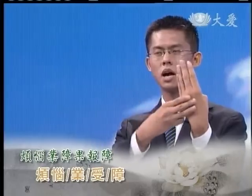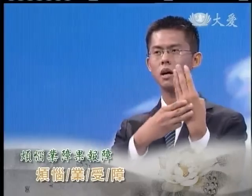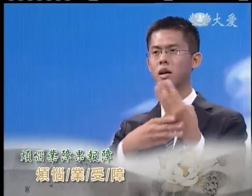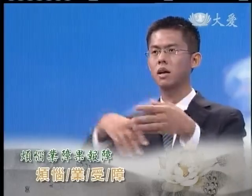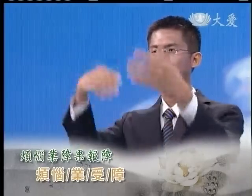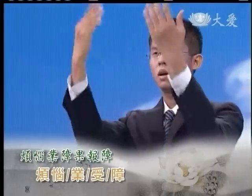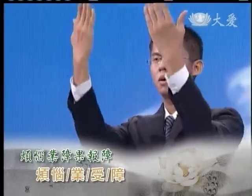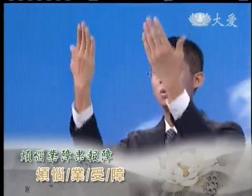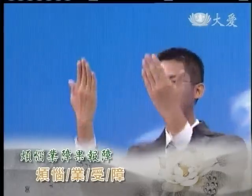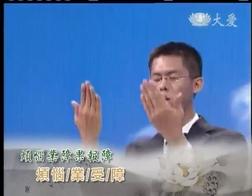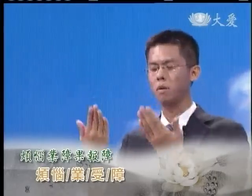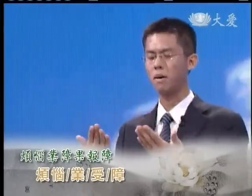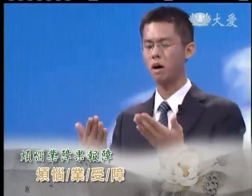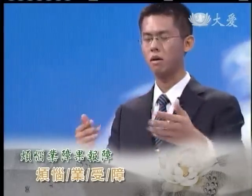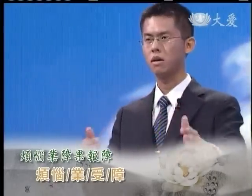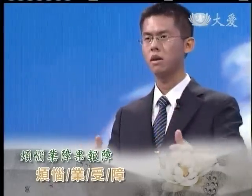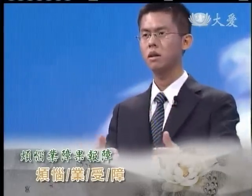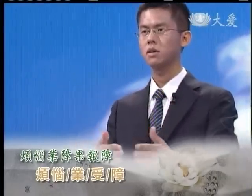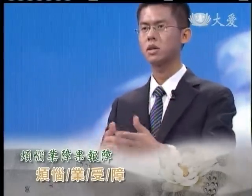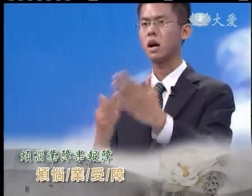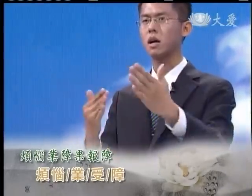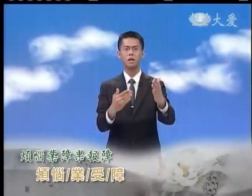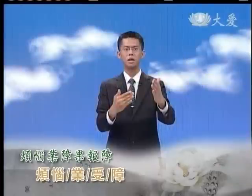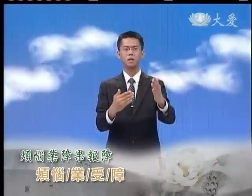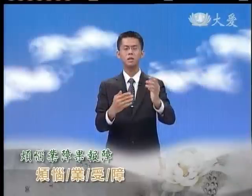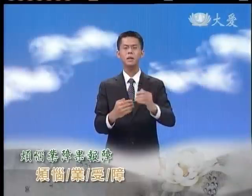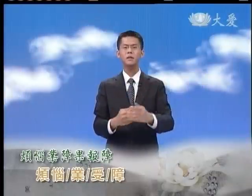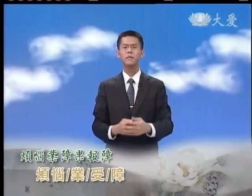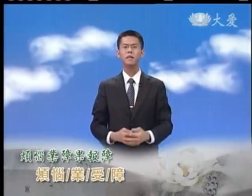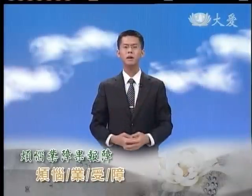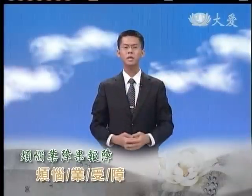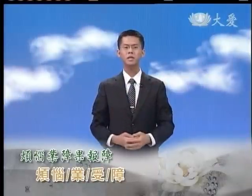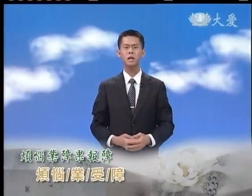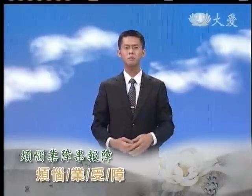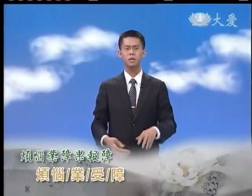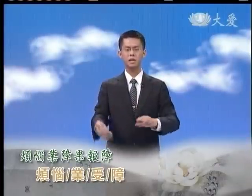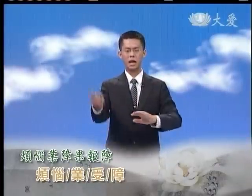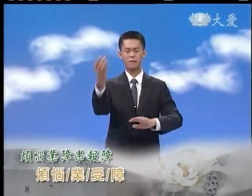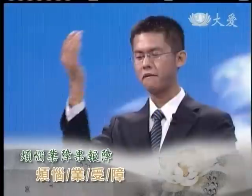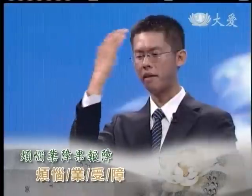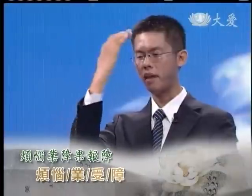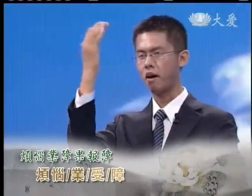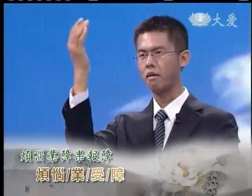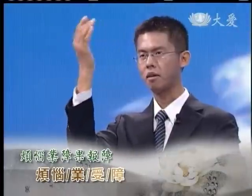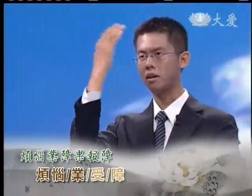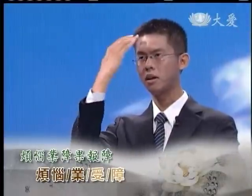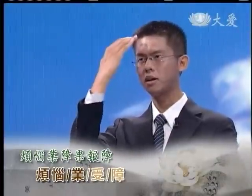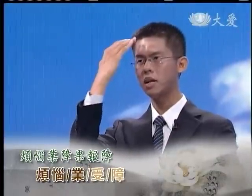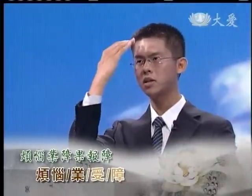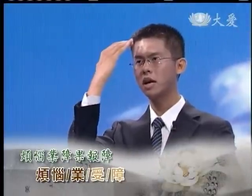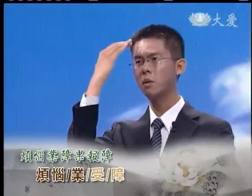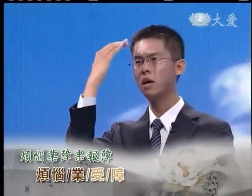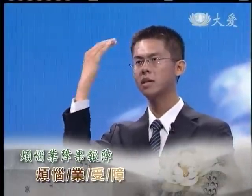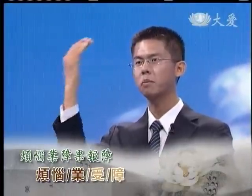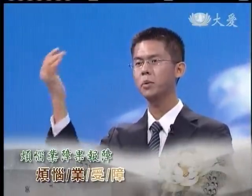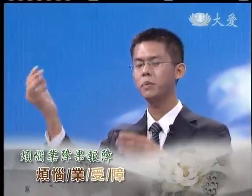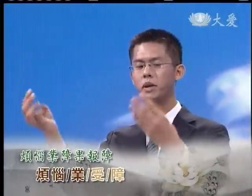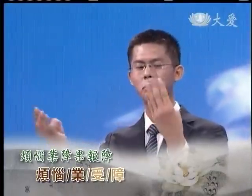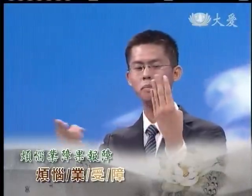障果报障。这边的烦恼业障，我们直接打烦恼业障的话，障不比，我们